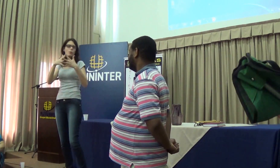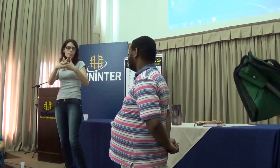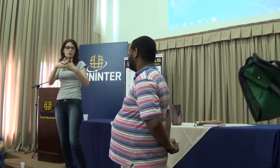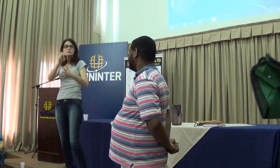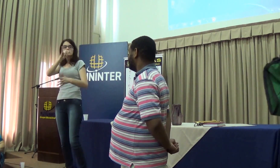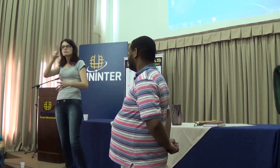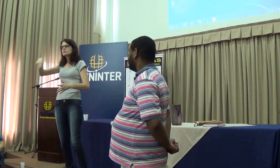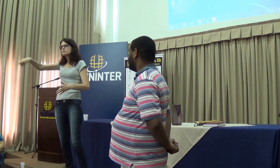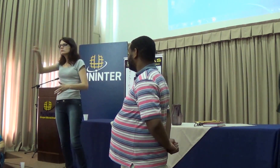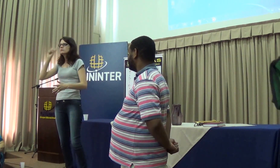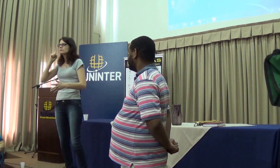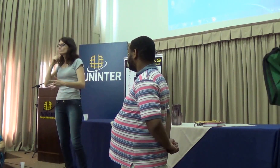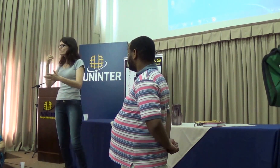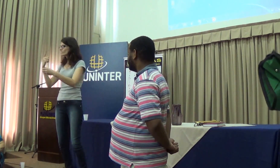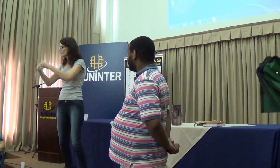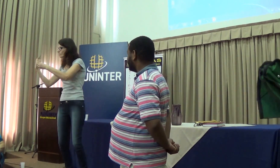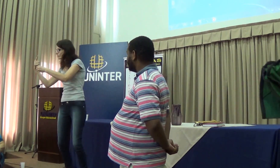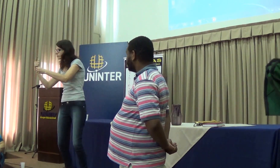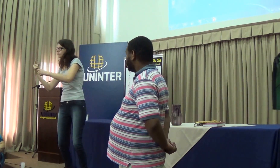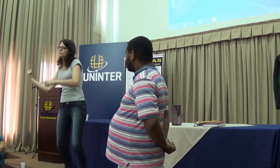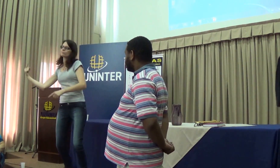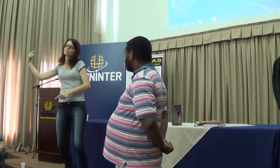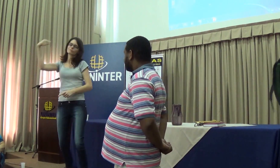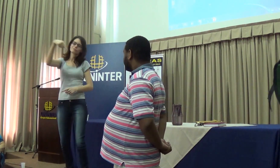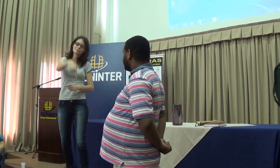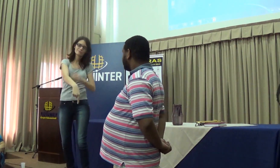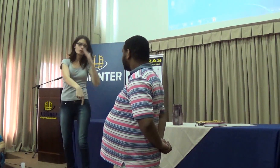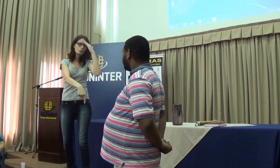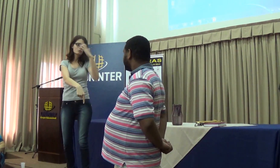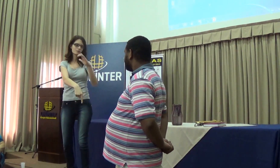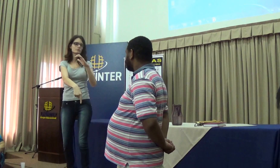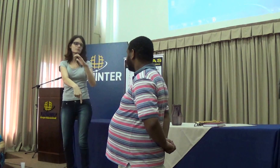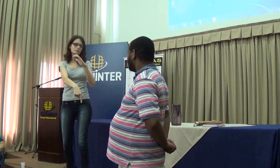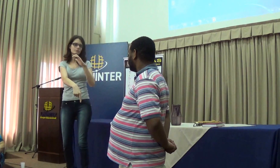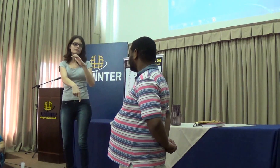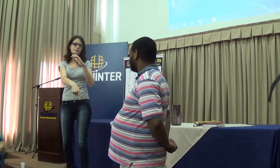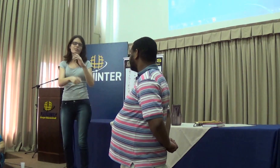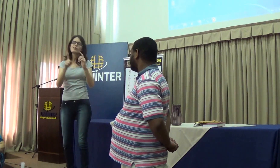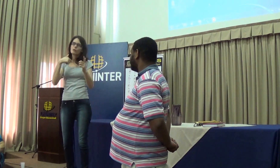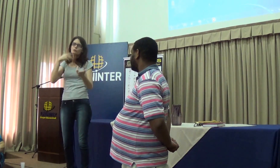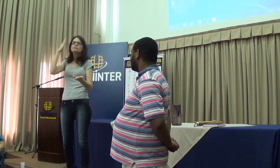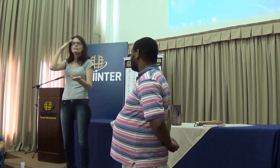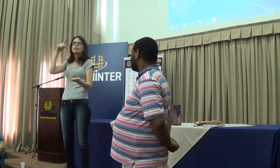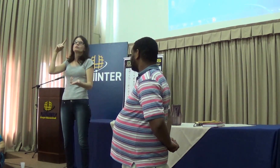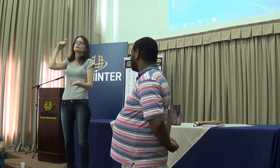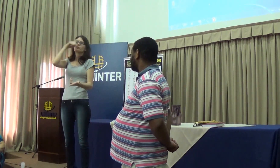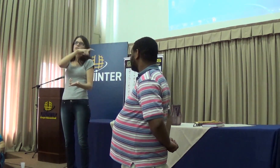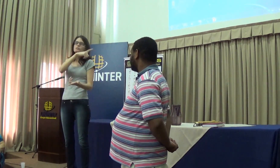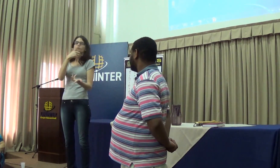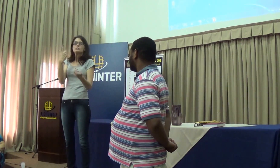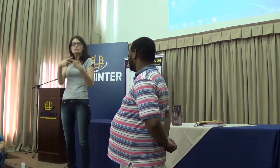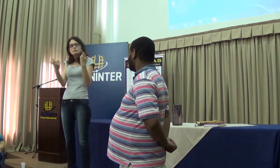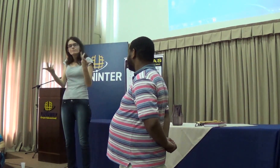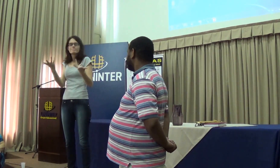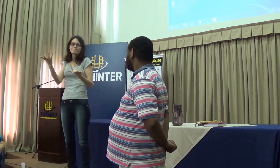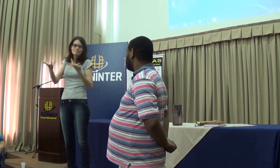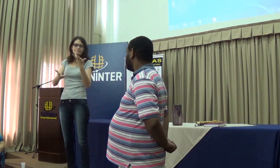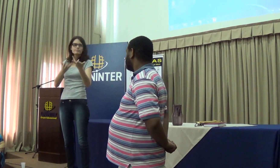Curitiba. É complicado, mas a região metropolitana ainda não está sendo